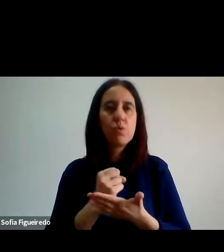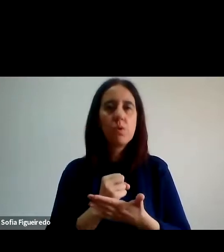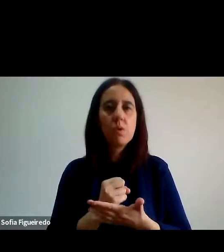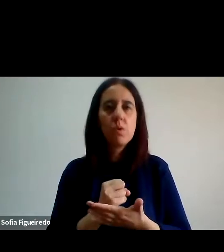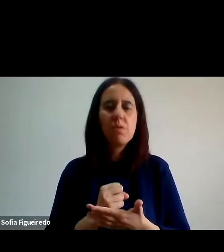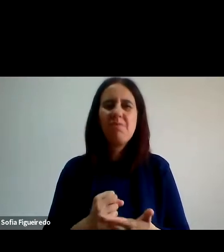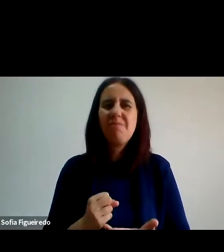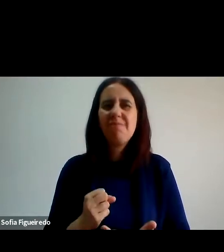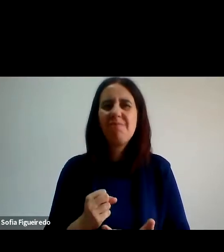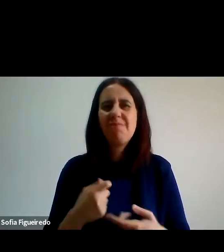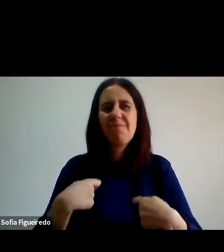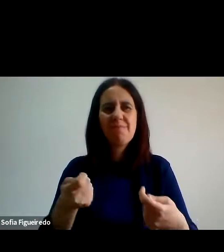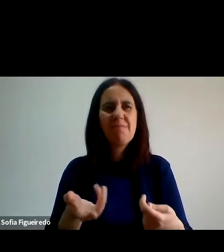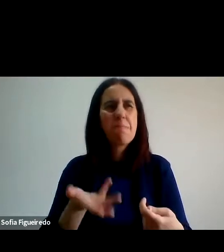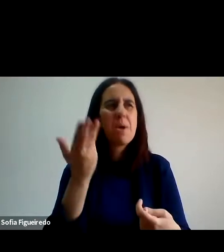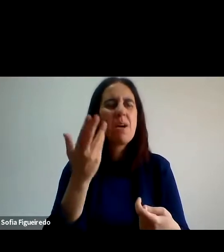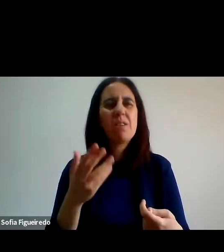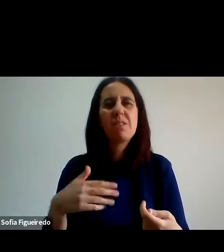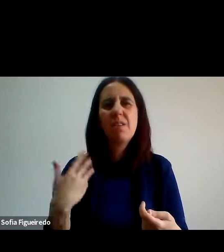eram mais uma despesa, eram mais uma